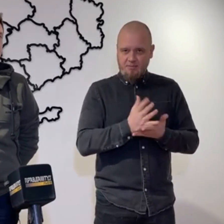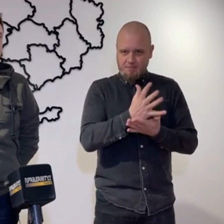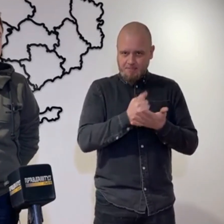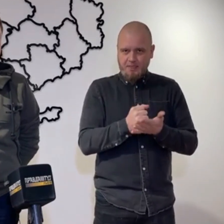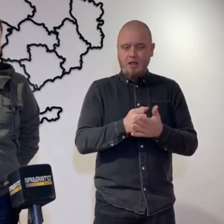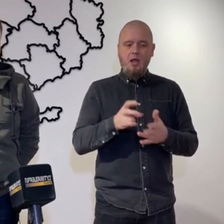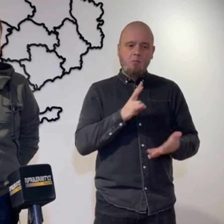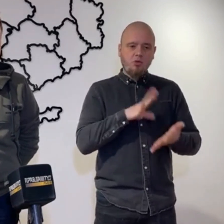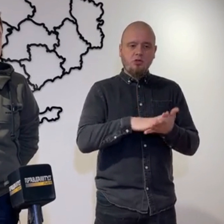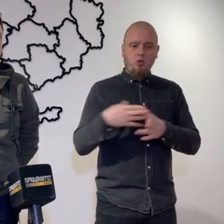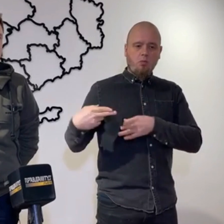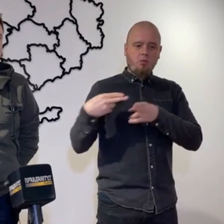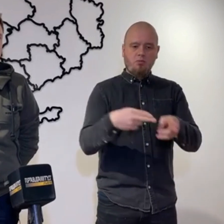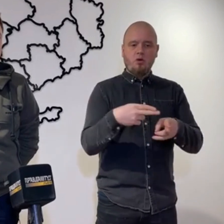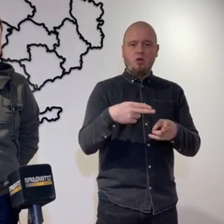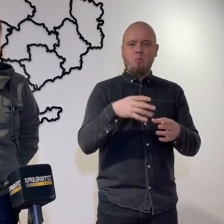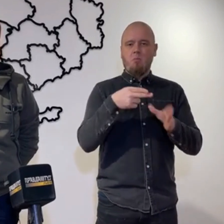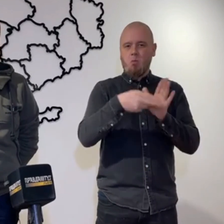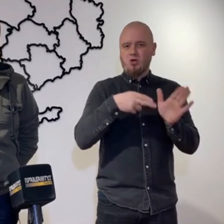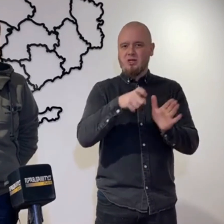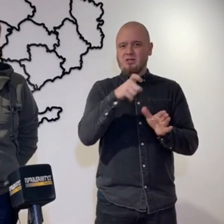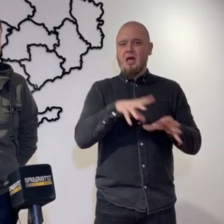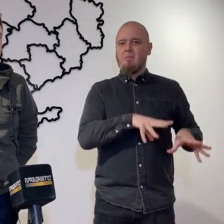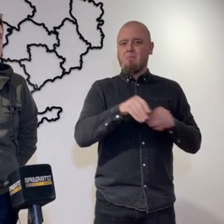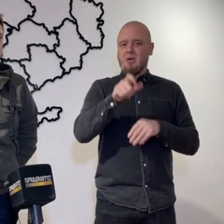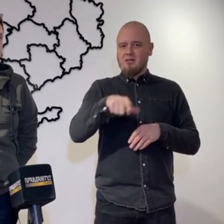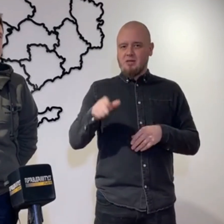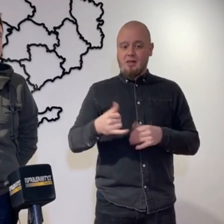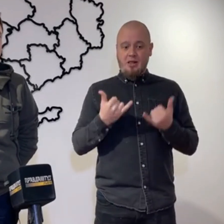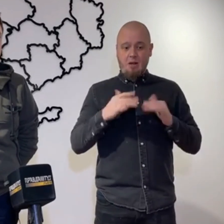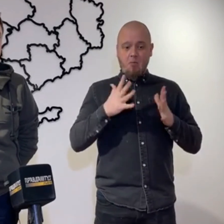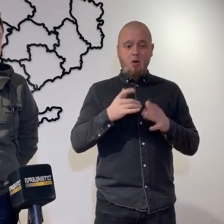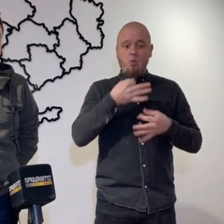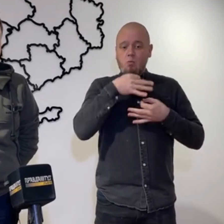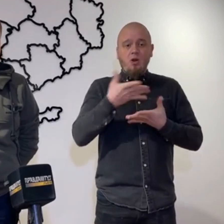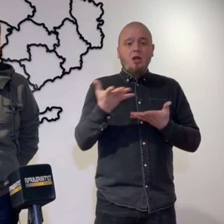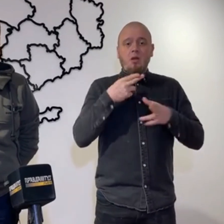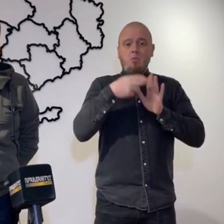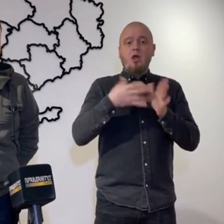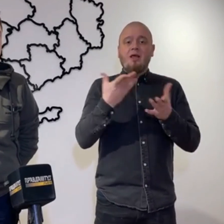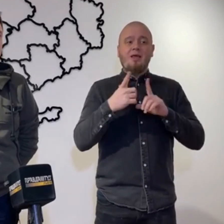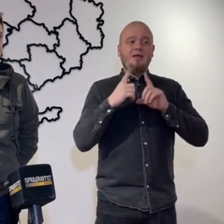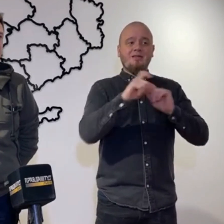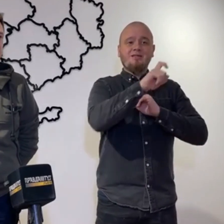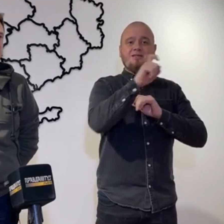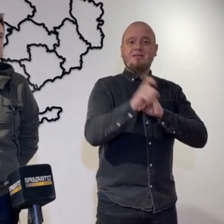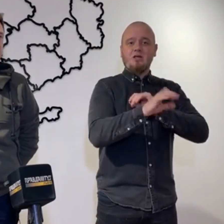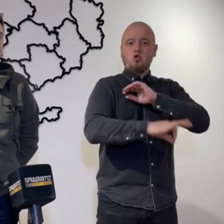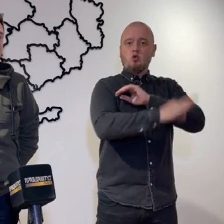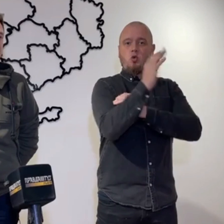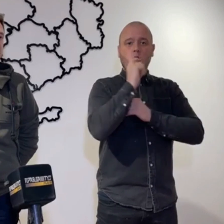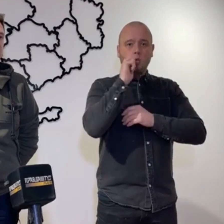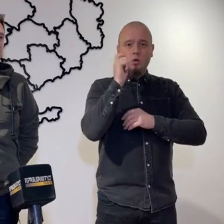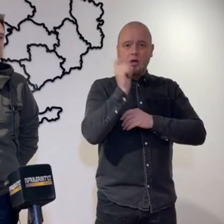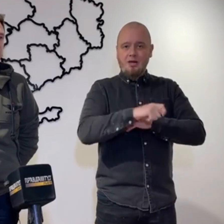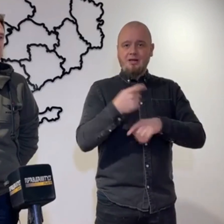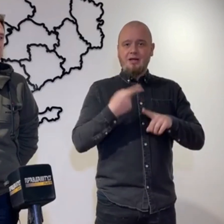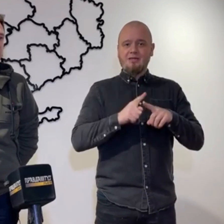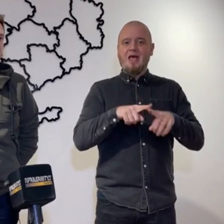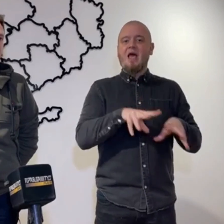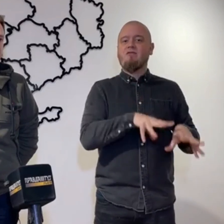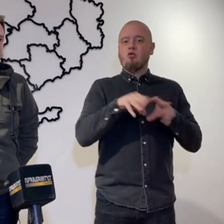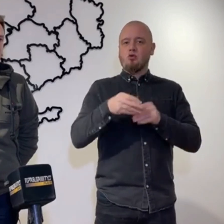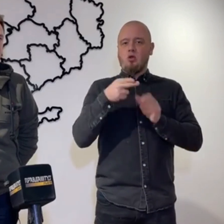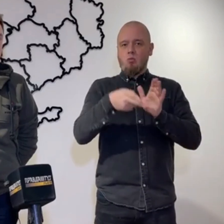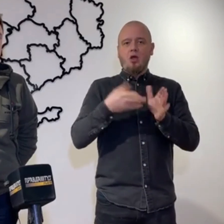Постійно перебувають в поїздах з переселенцями. На даний момент будь-який поїзд, який їде з сходу України, це евакуаційний поїзд, на